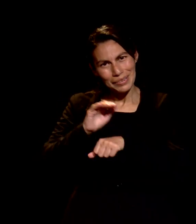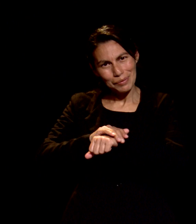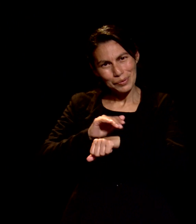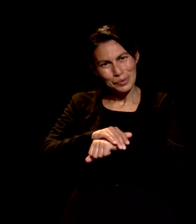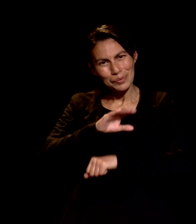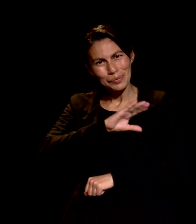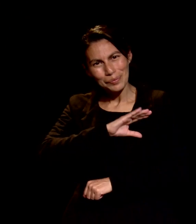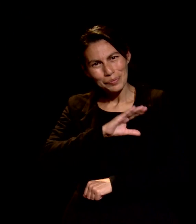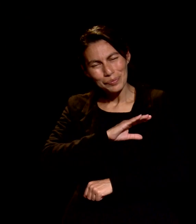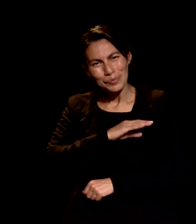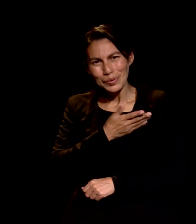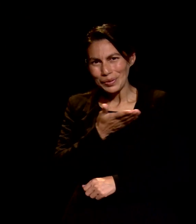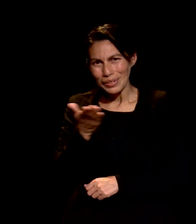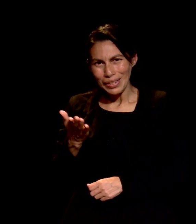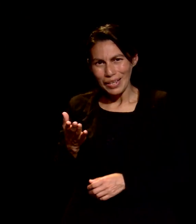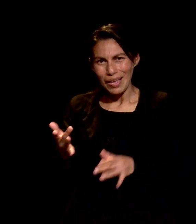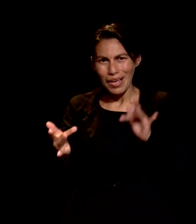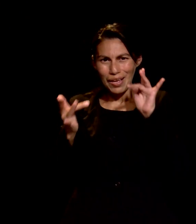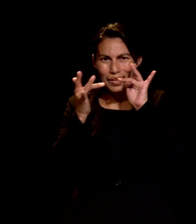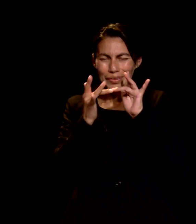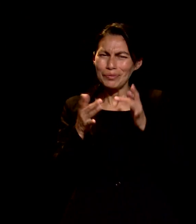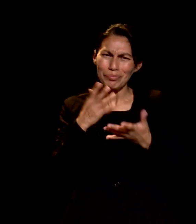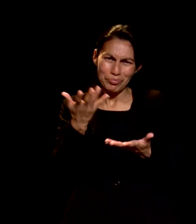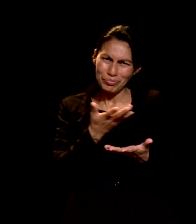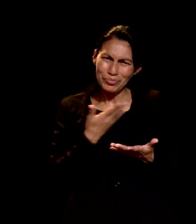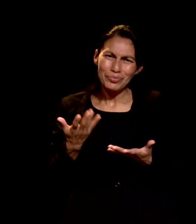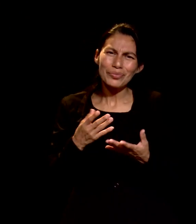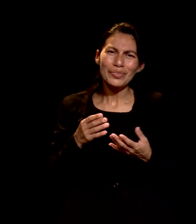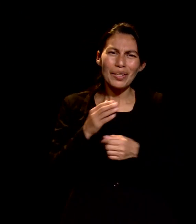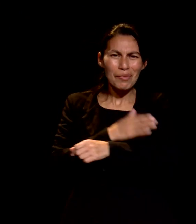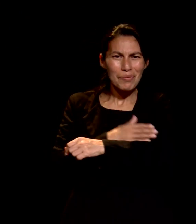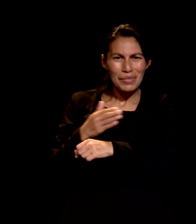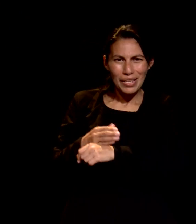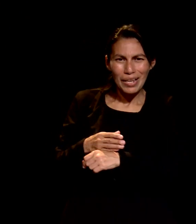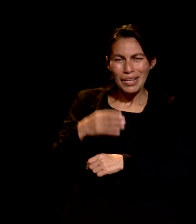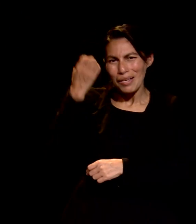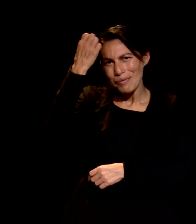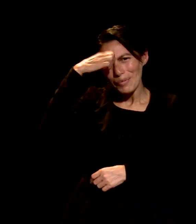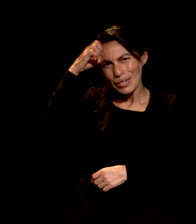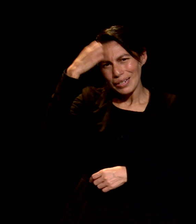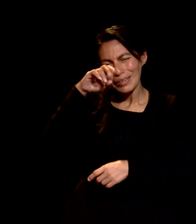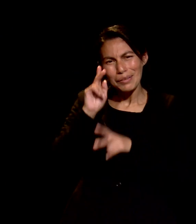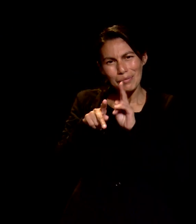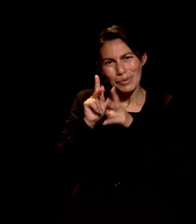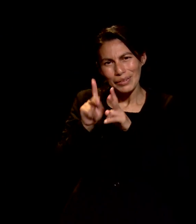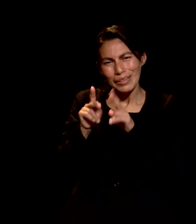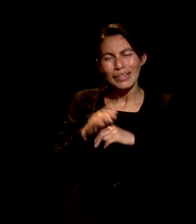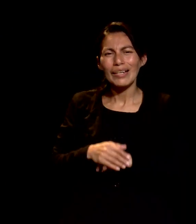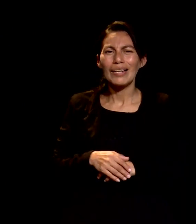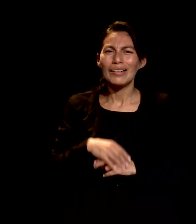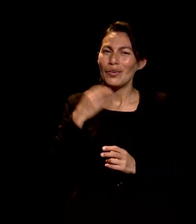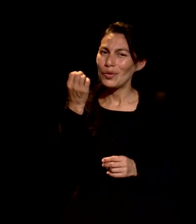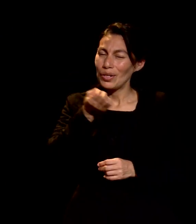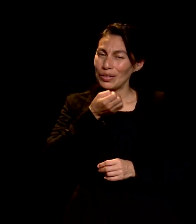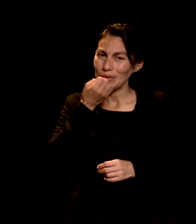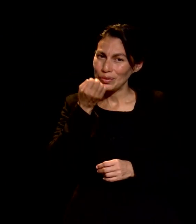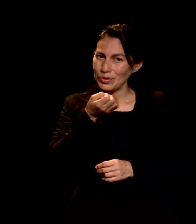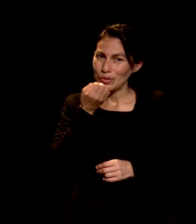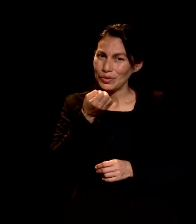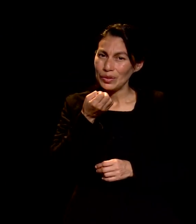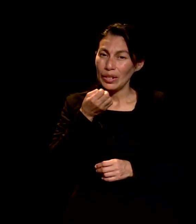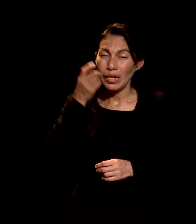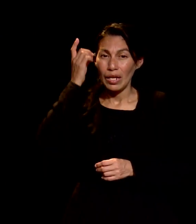nosotros Y compartir Sus experiencias En oración Que Dios Siga guiándoles Uniendo